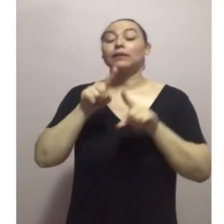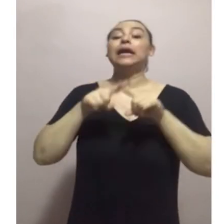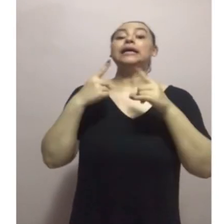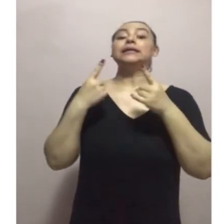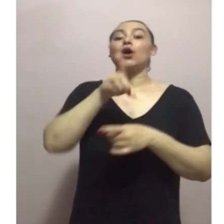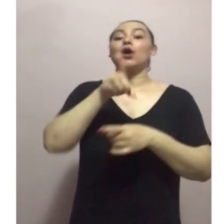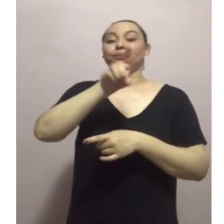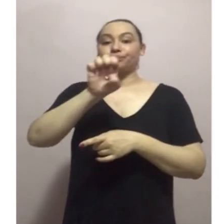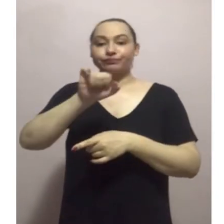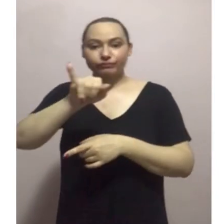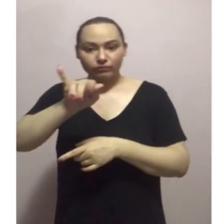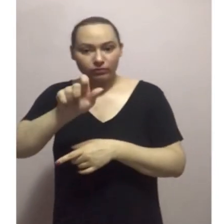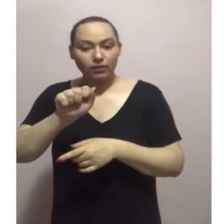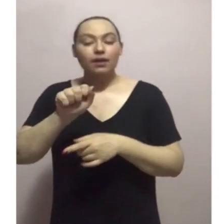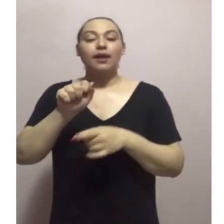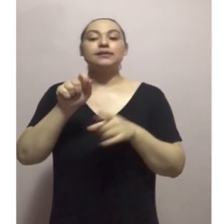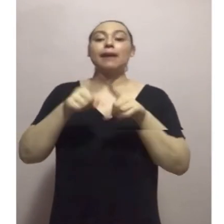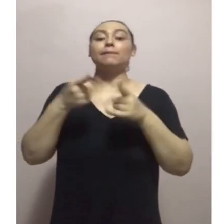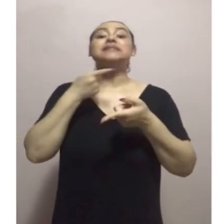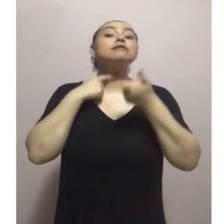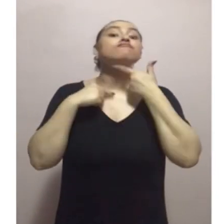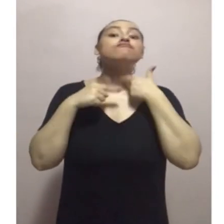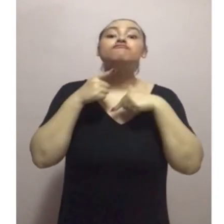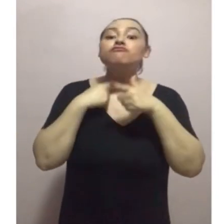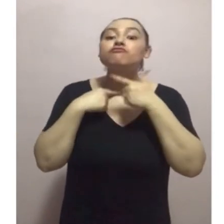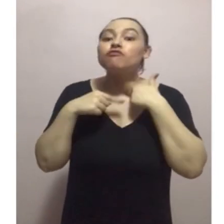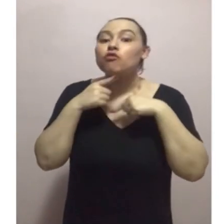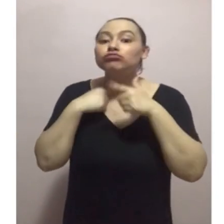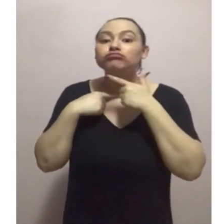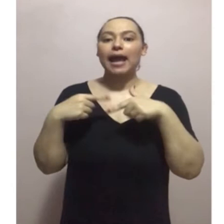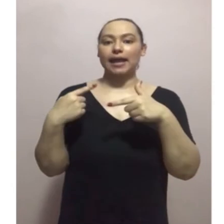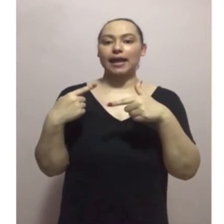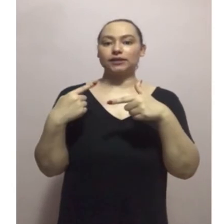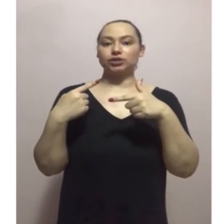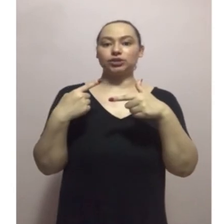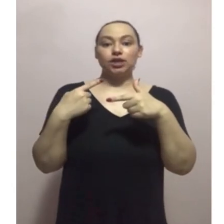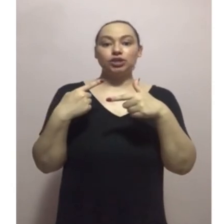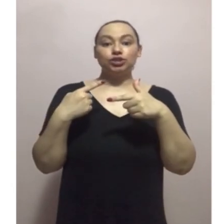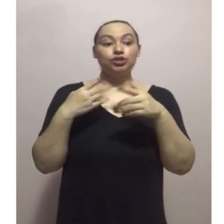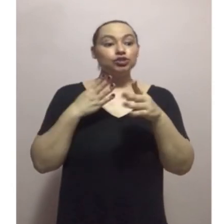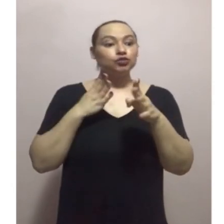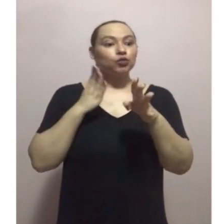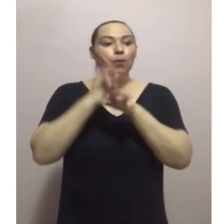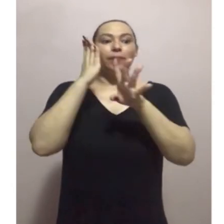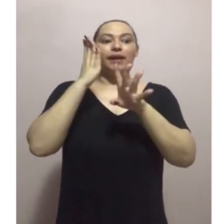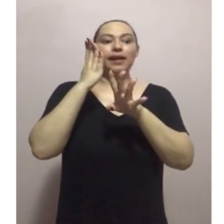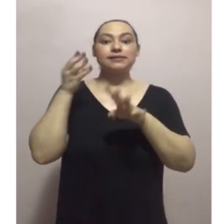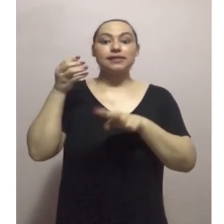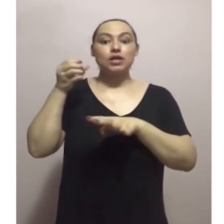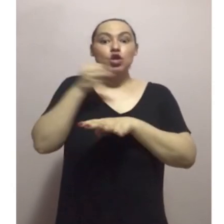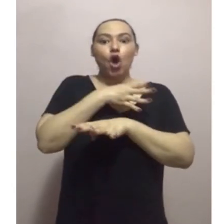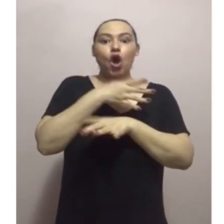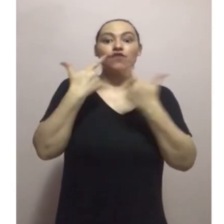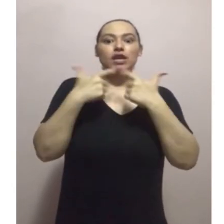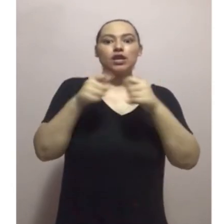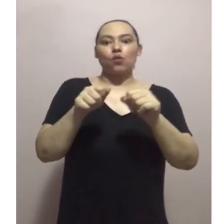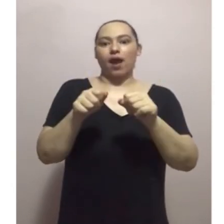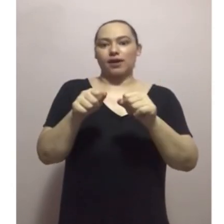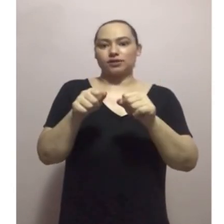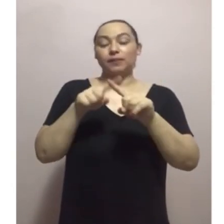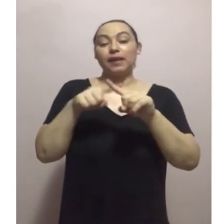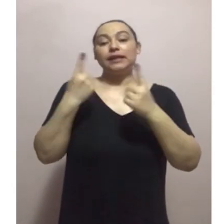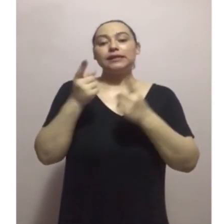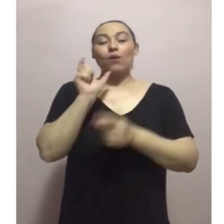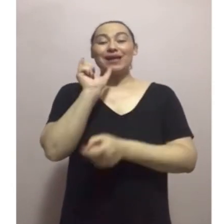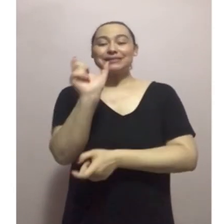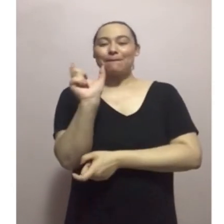o que nos impulsionou foi realmente essa vontade da descoberta dessa linguagem para todos nós. Eu acho